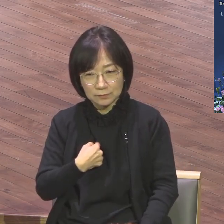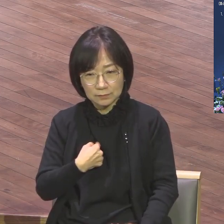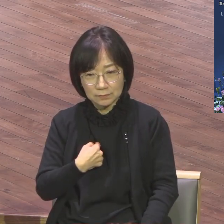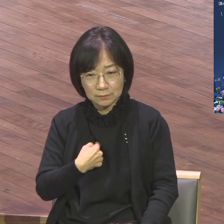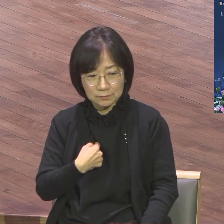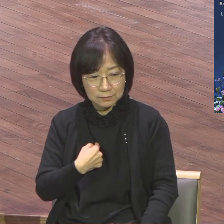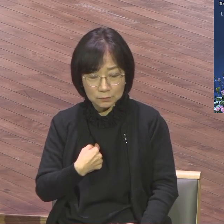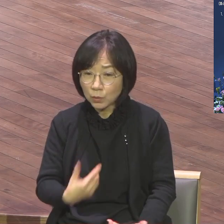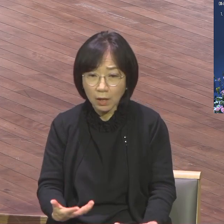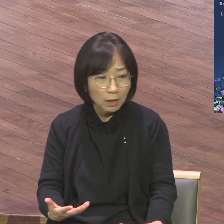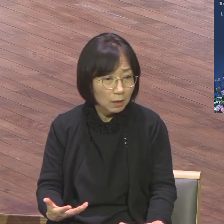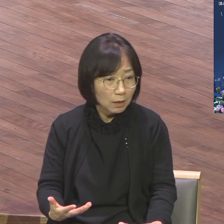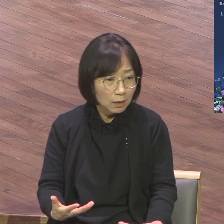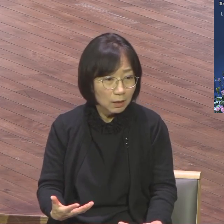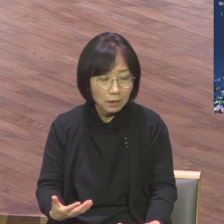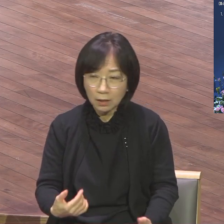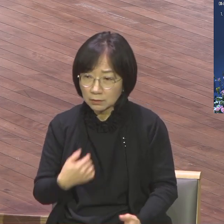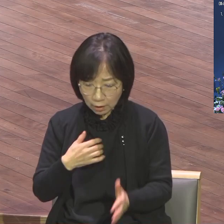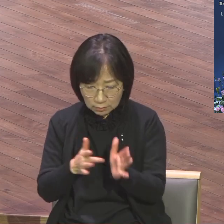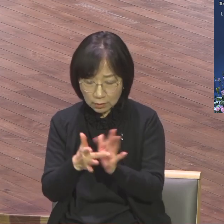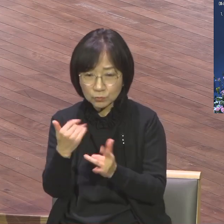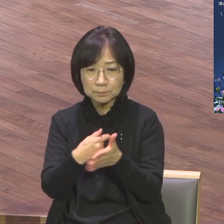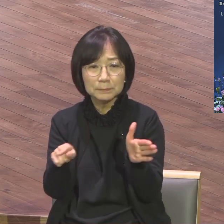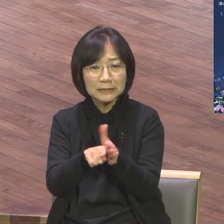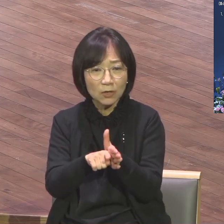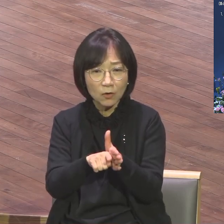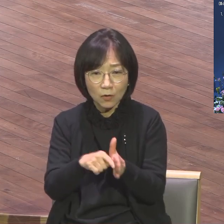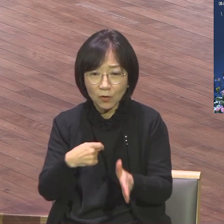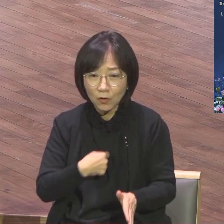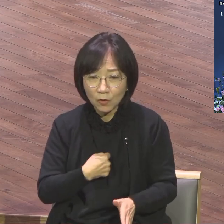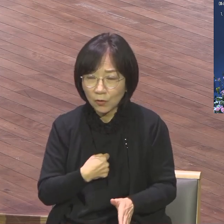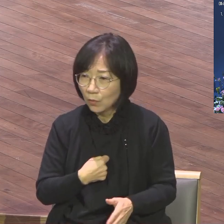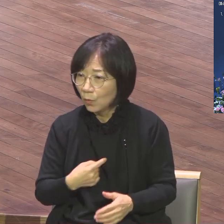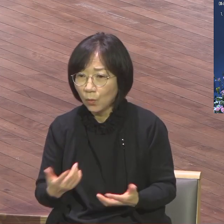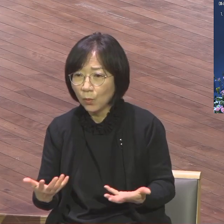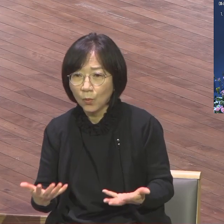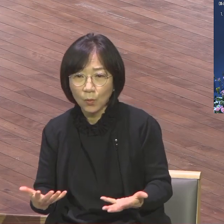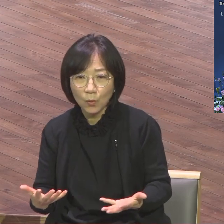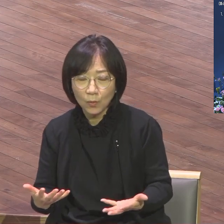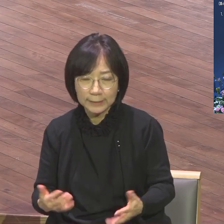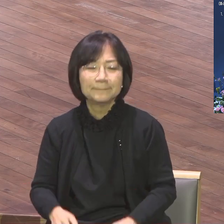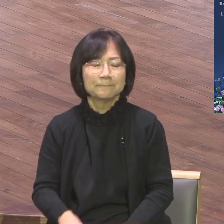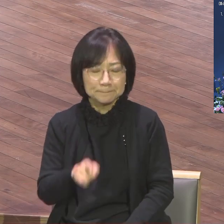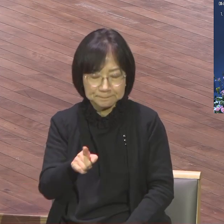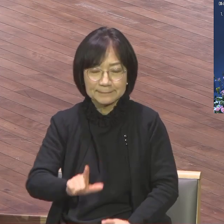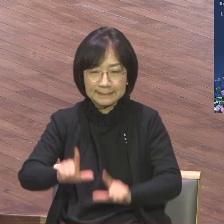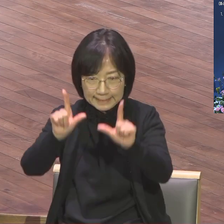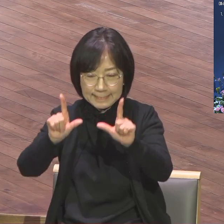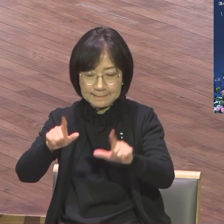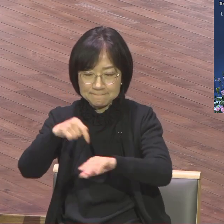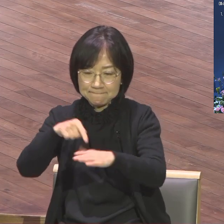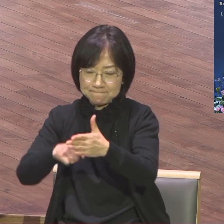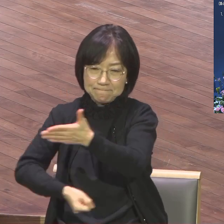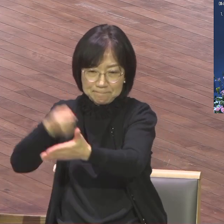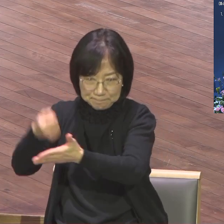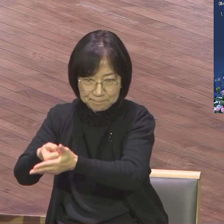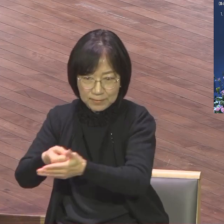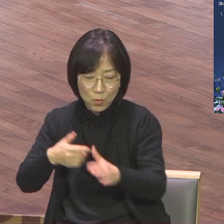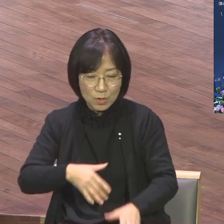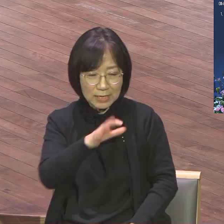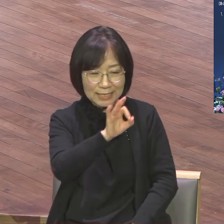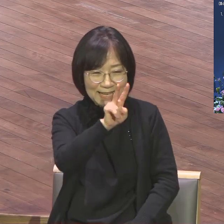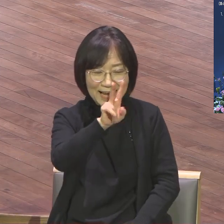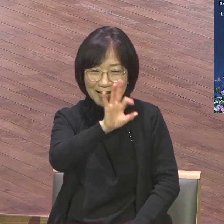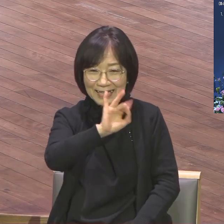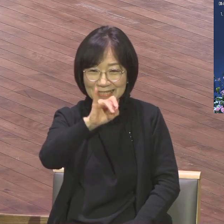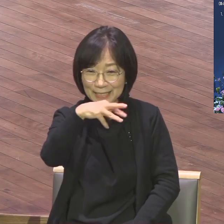그래서 어떻게 해요? 예수 믿는 내가 바로 그날부터 그냥 야이로처럼 절박한